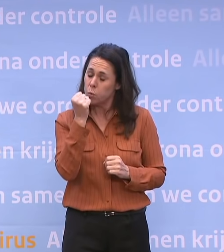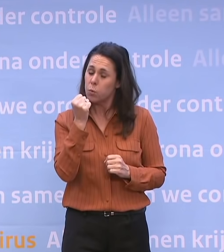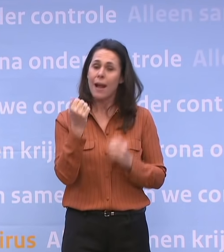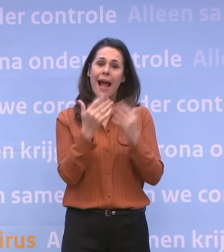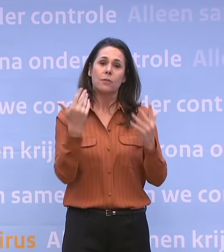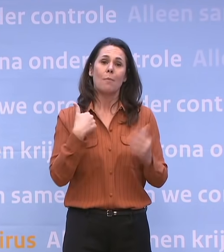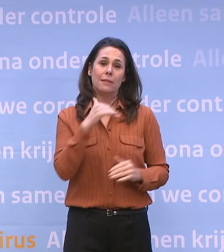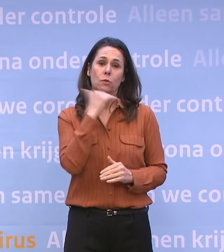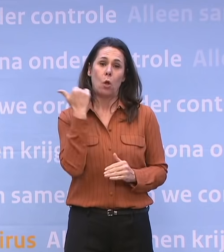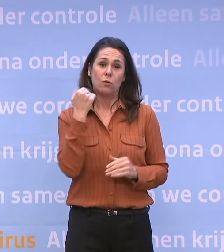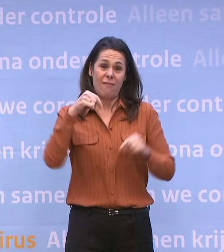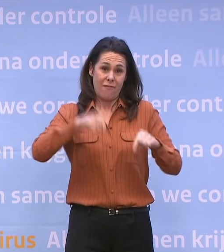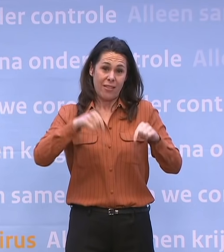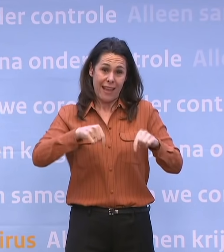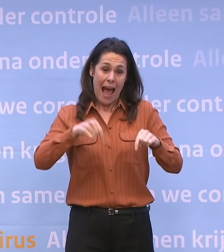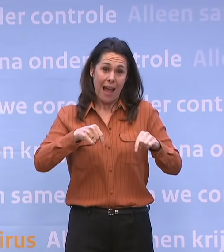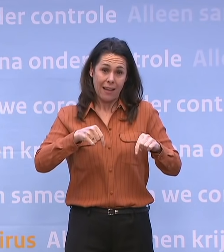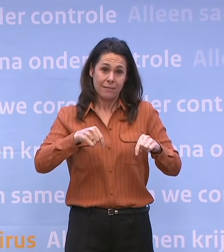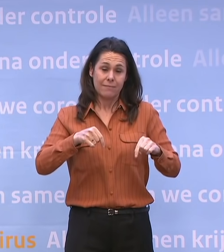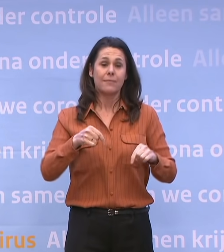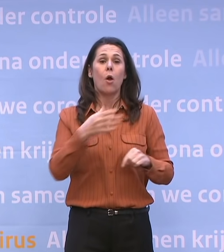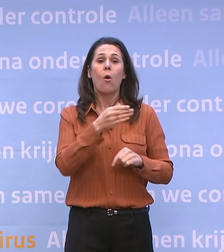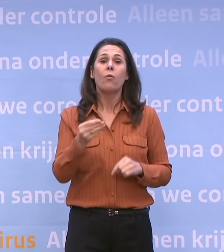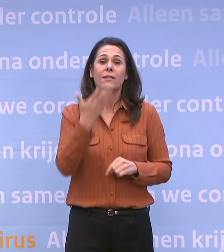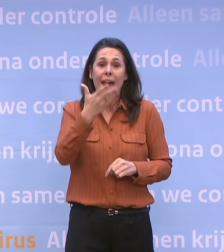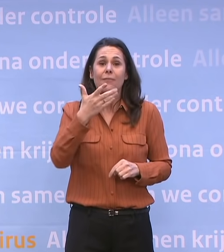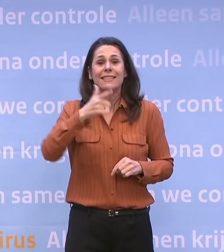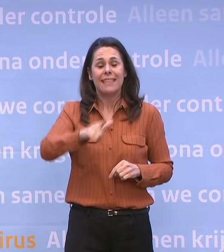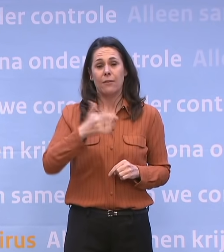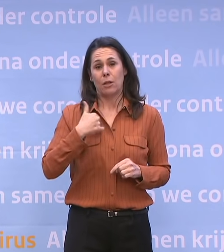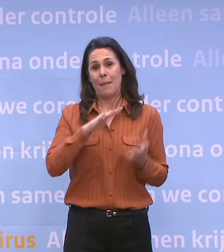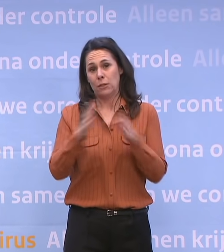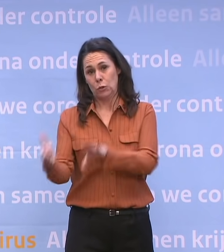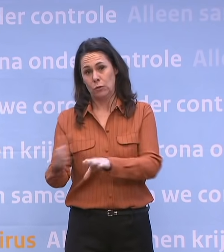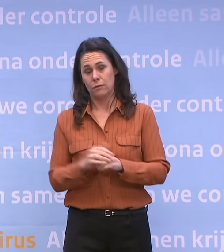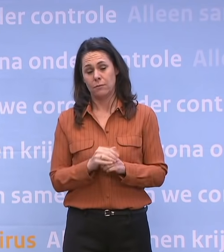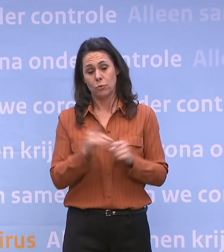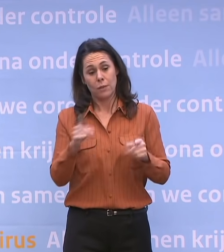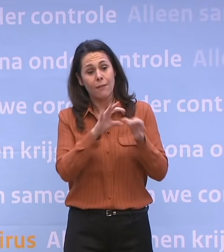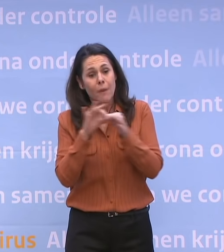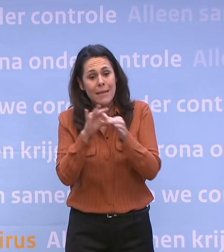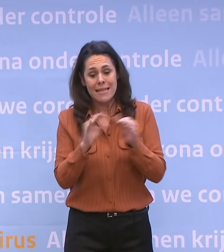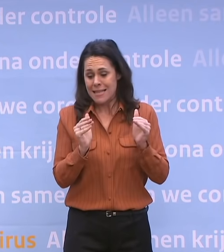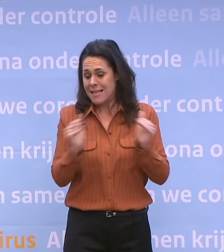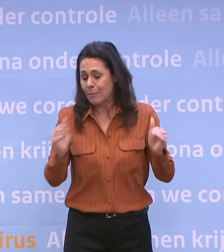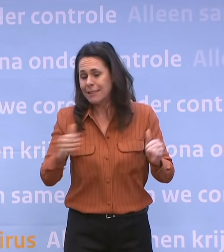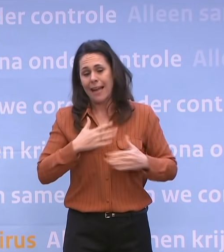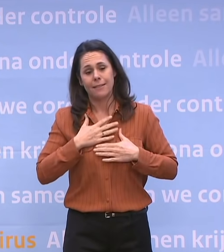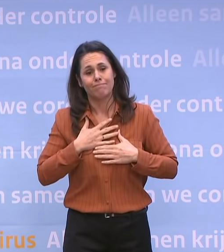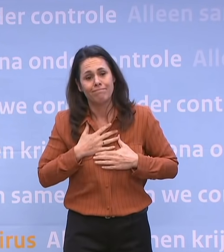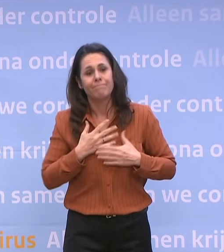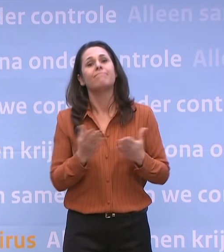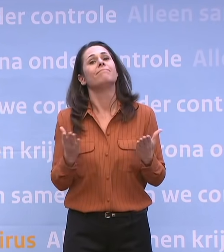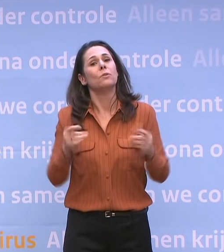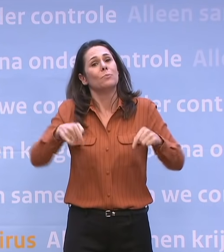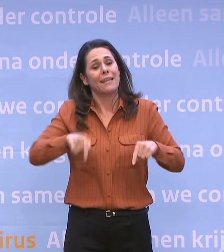175, wat we vandaag met elkaar te betreuren hebben. We leven mee met familie en nabestaanden. We moeten